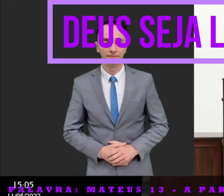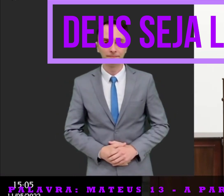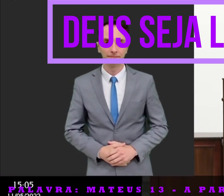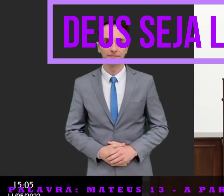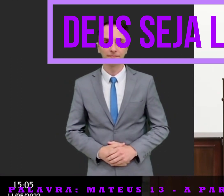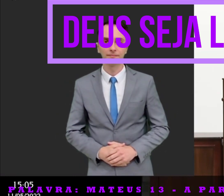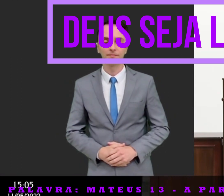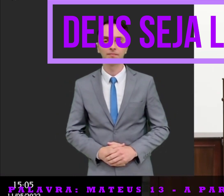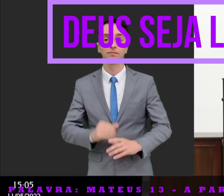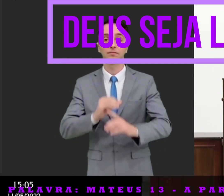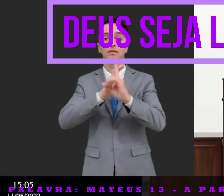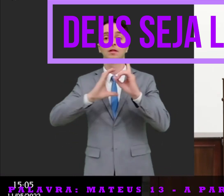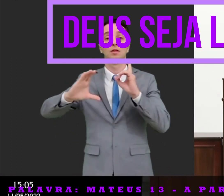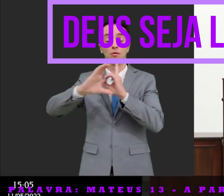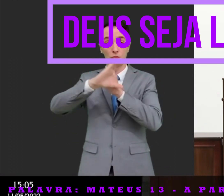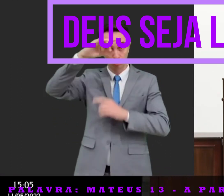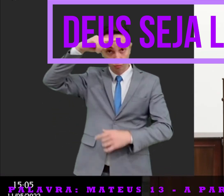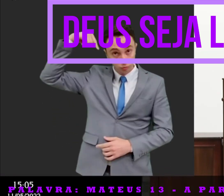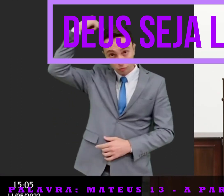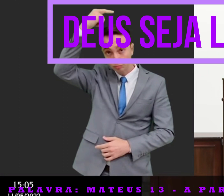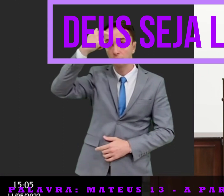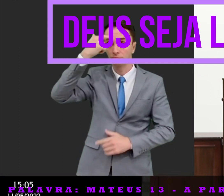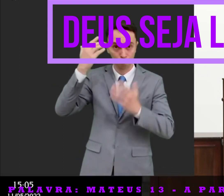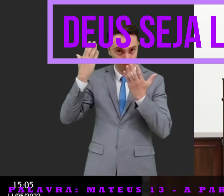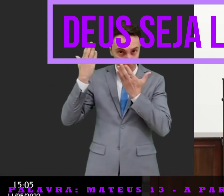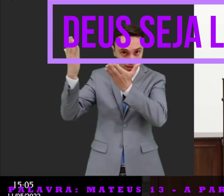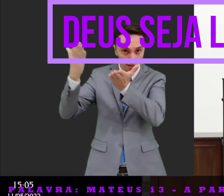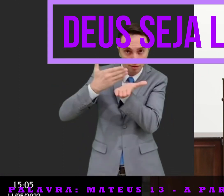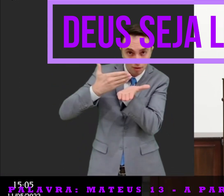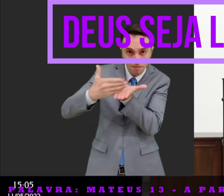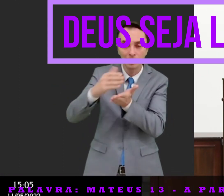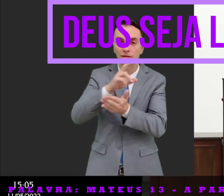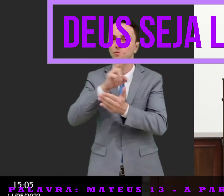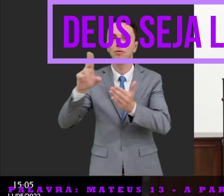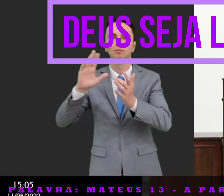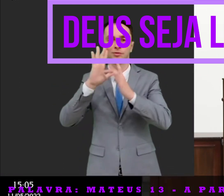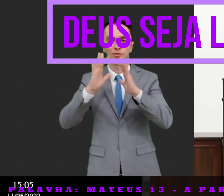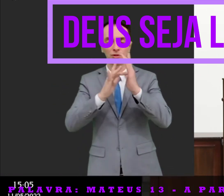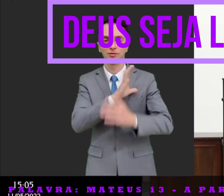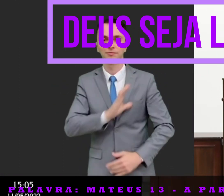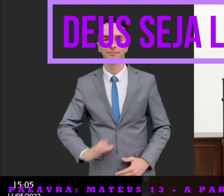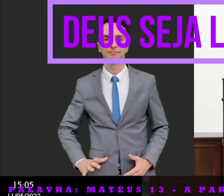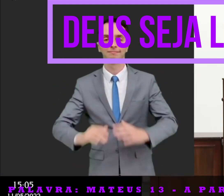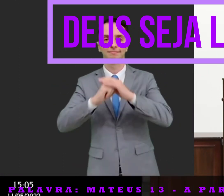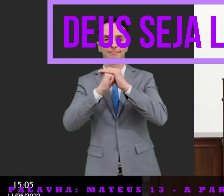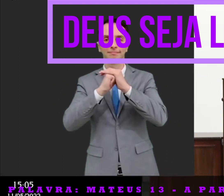Amém. Iniciamos este santo culto a Deus no nome do Senhor nosso Jesus Cristo.